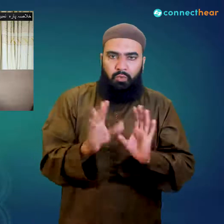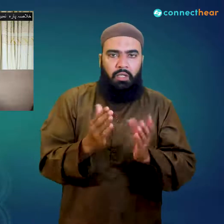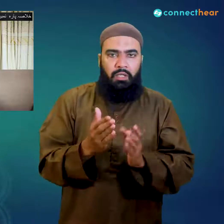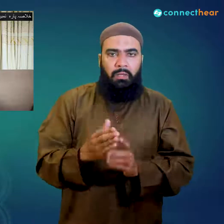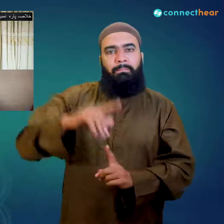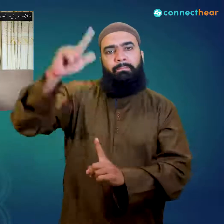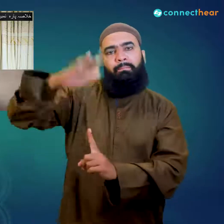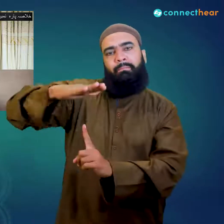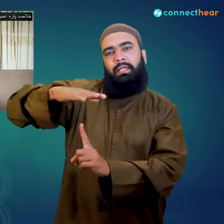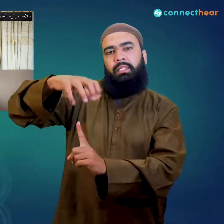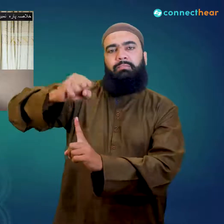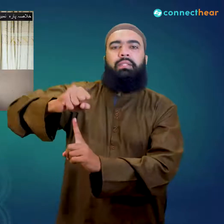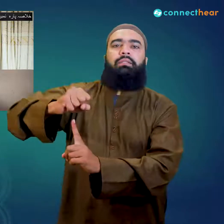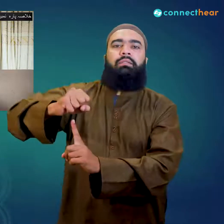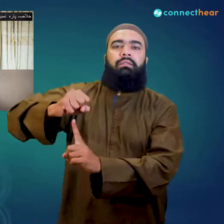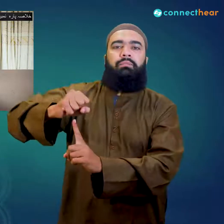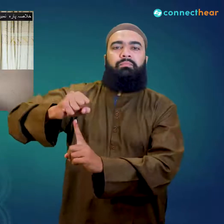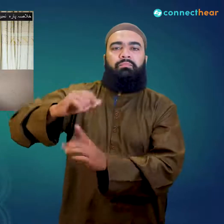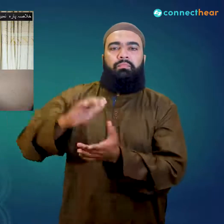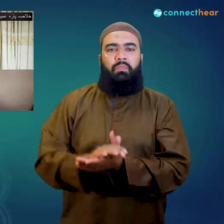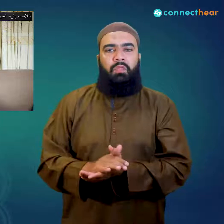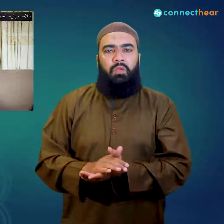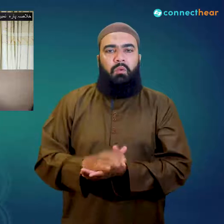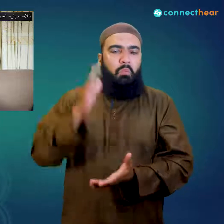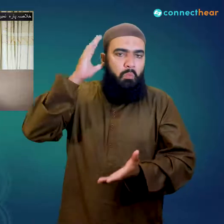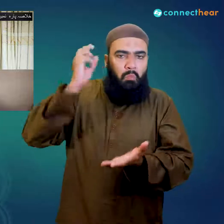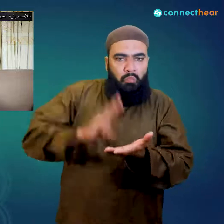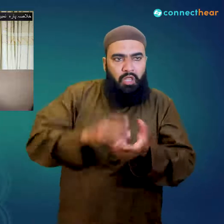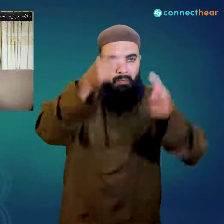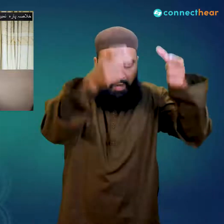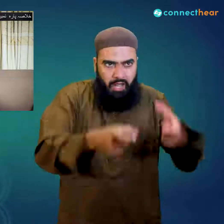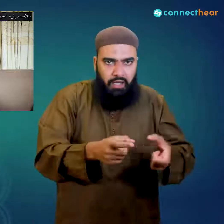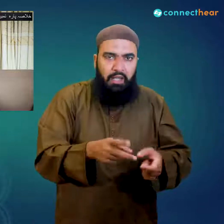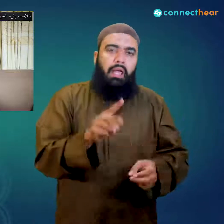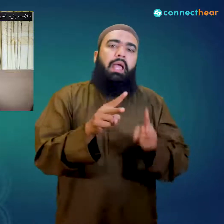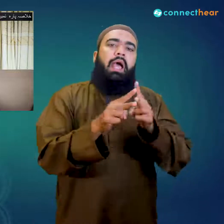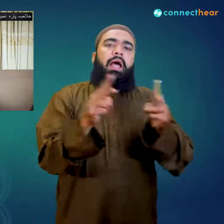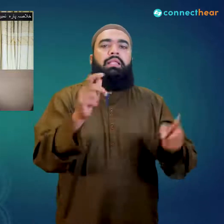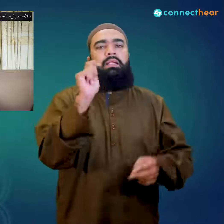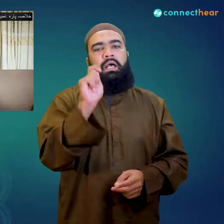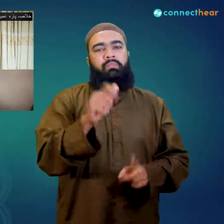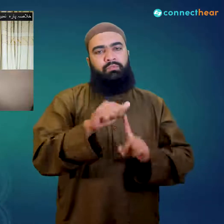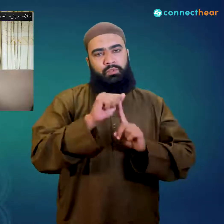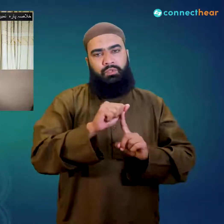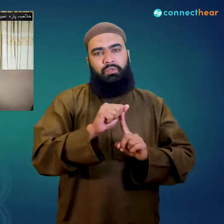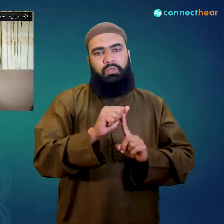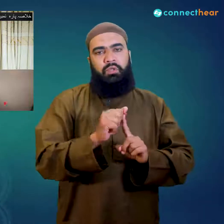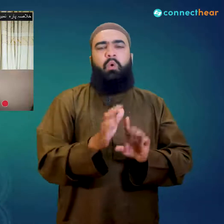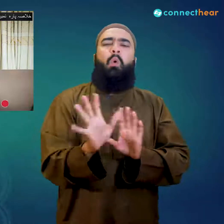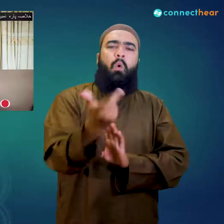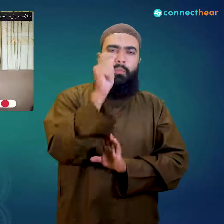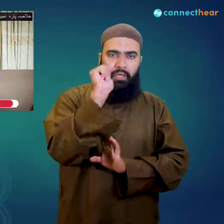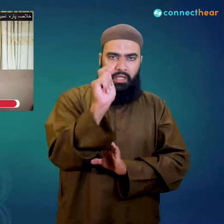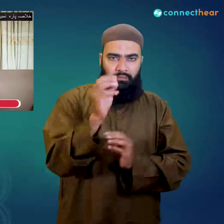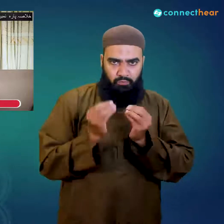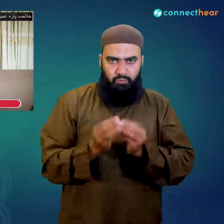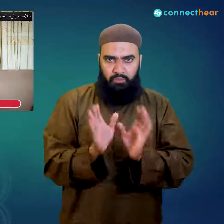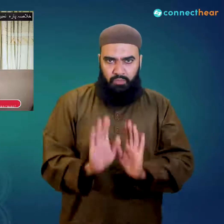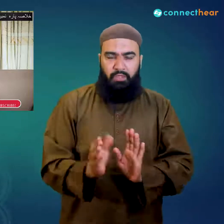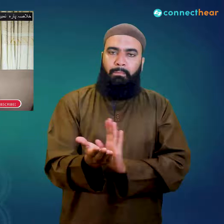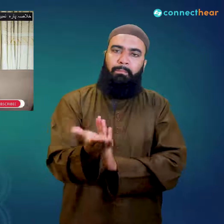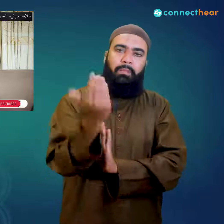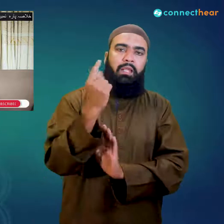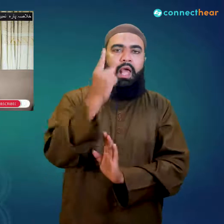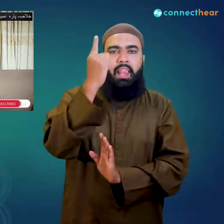ہوتا ہے۔ یعنی مسلمان کا یہ کام ہے کہ اپنے ہر کام کے لیے کی ابتدا کے لیے اللہ